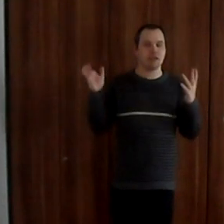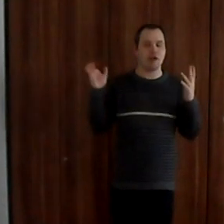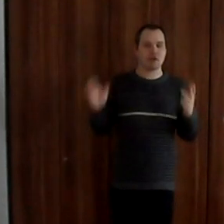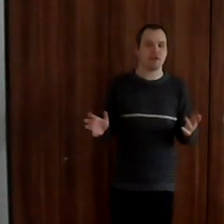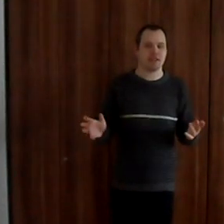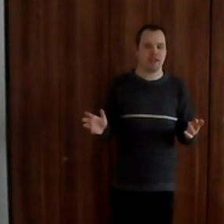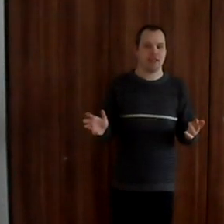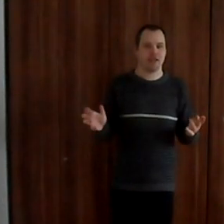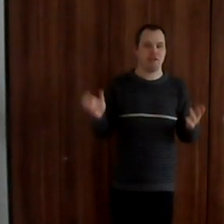piosenki Eurowizji